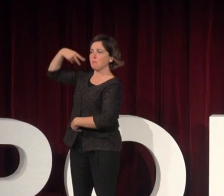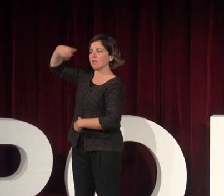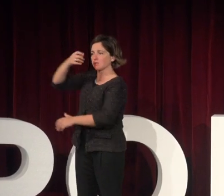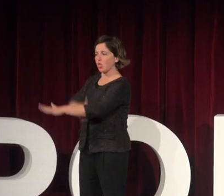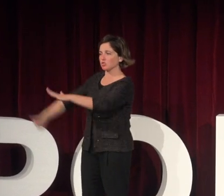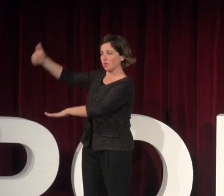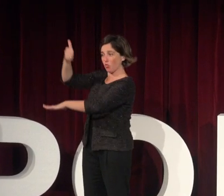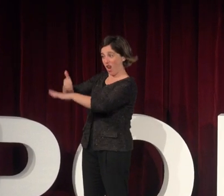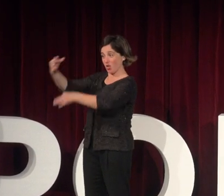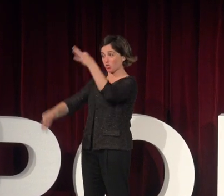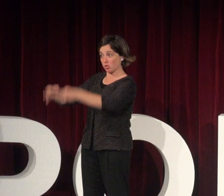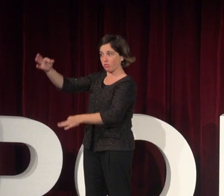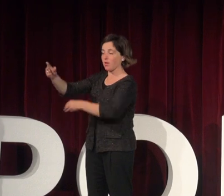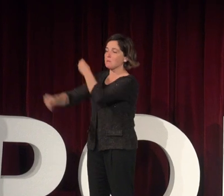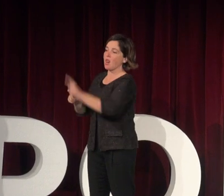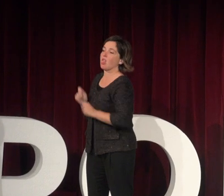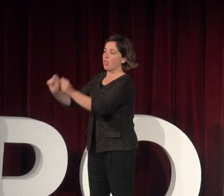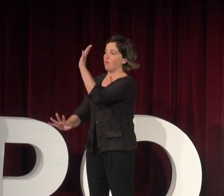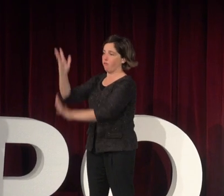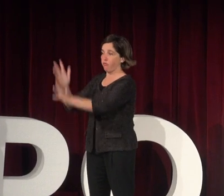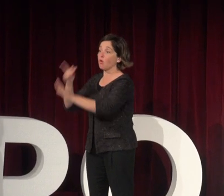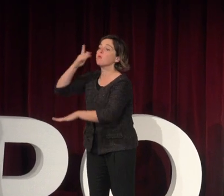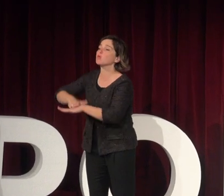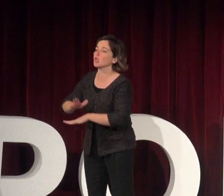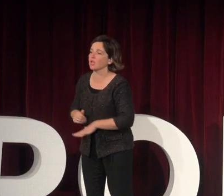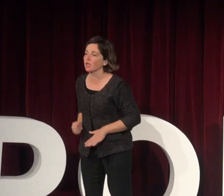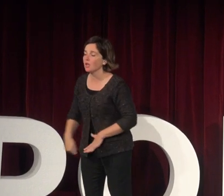del Tribunal Constitucional para generar un incendio. ¿Por